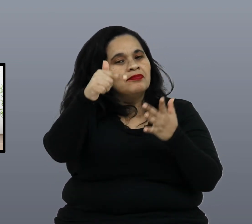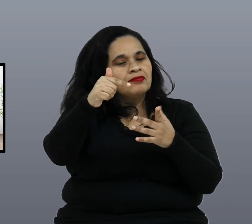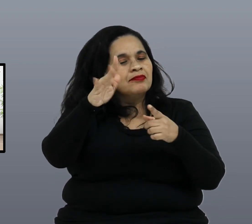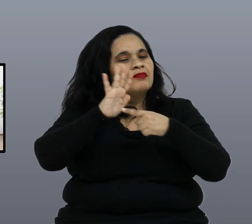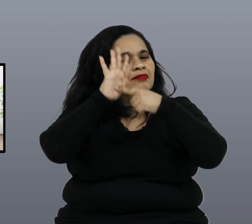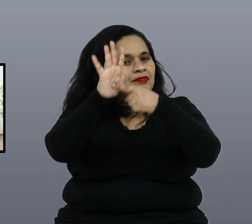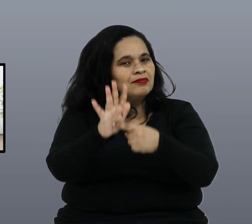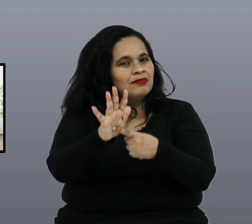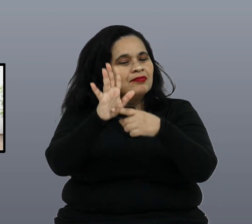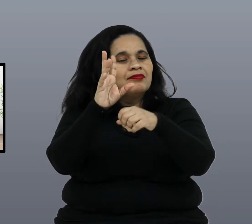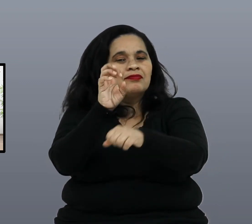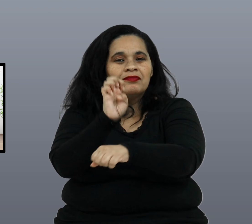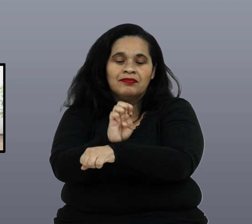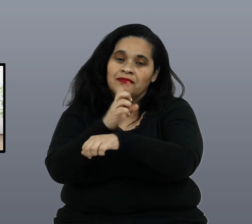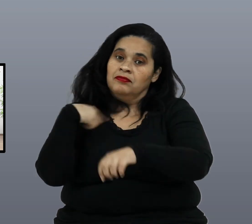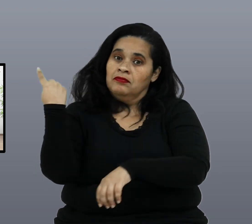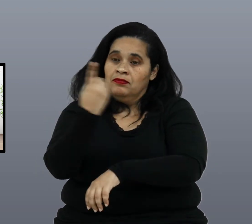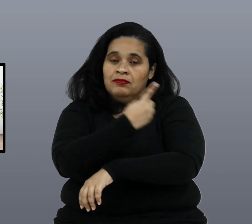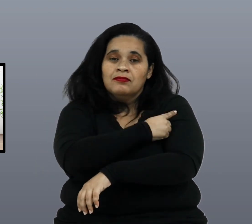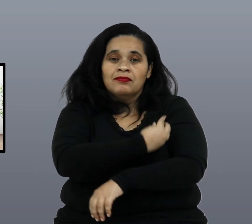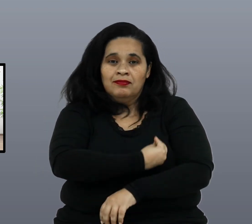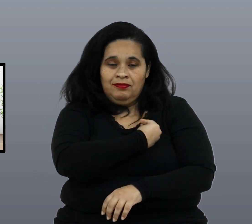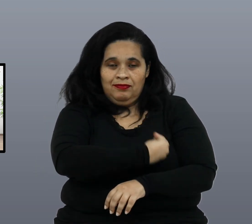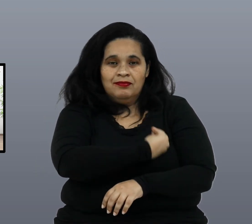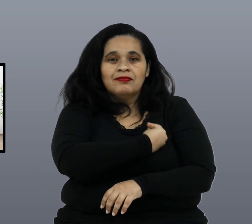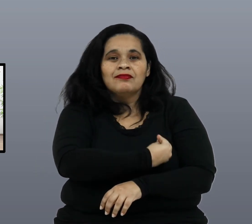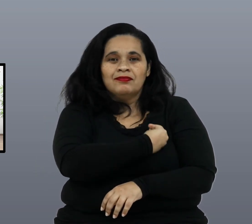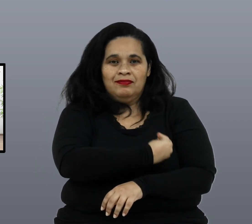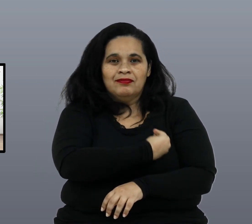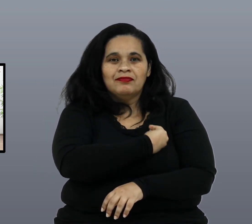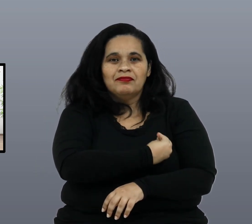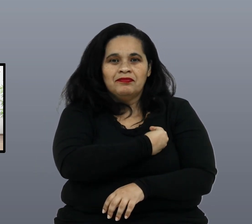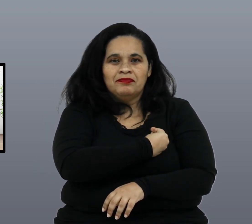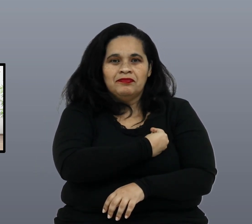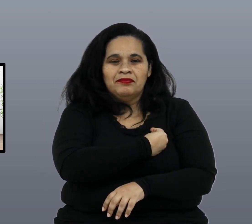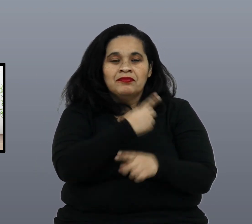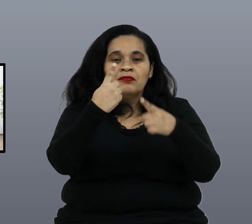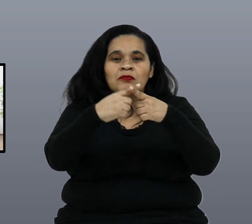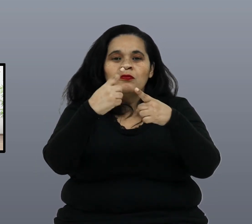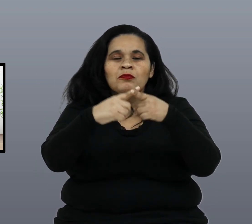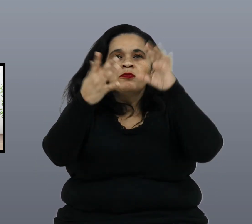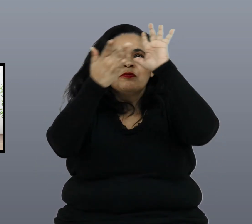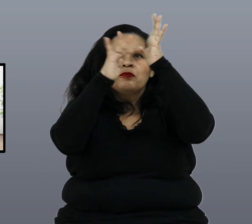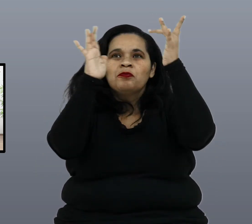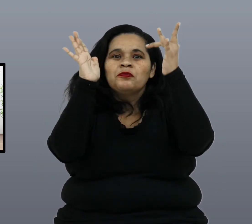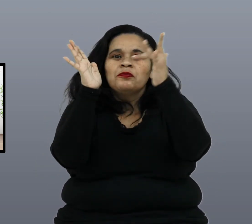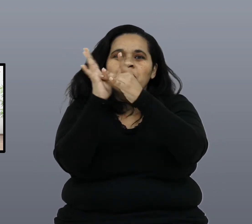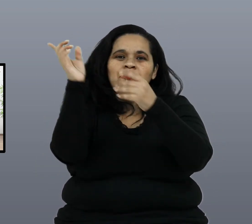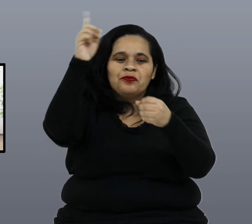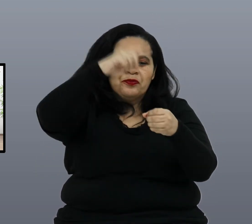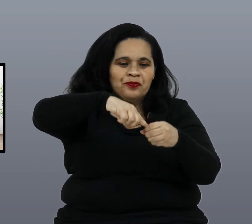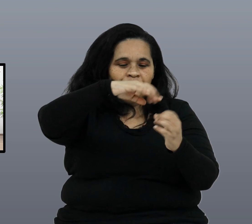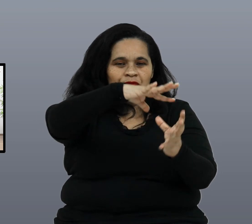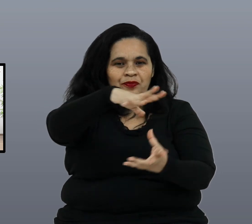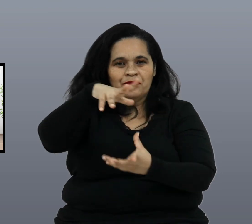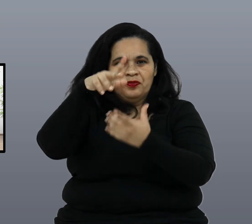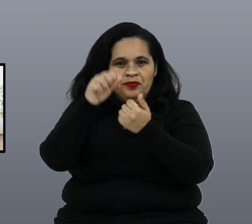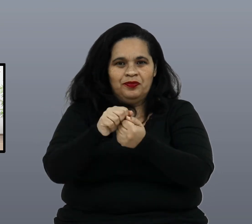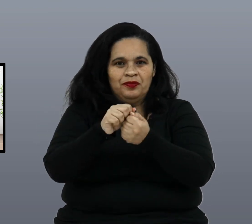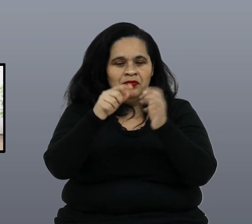no capítulo 7 a visão do ancião de dias e a visão do filho do homem. Pastor Alain, a igreja pode ter